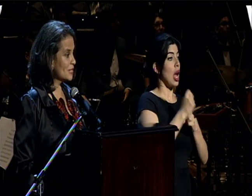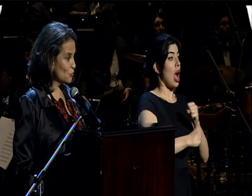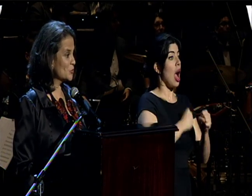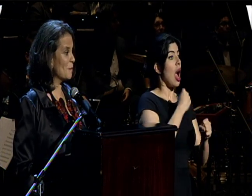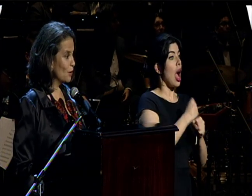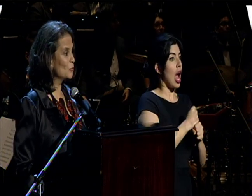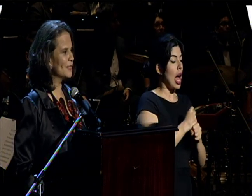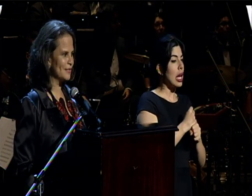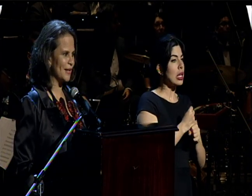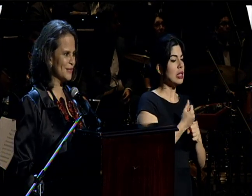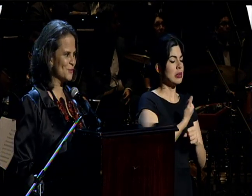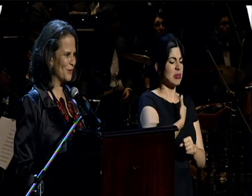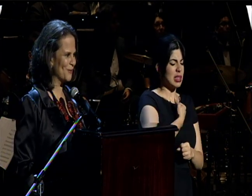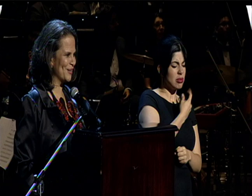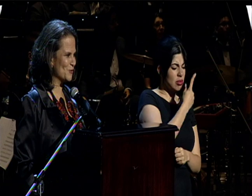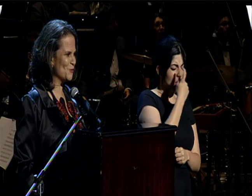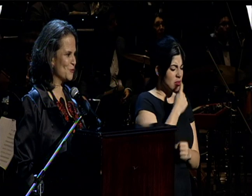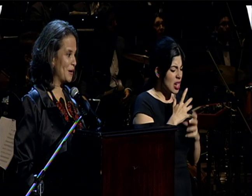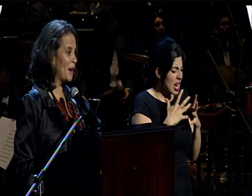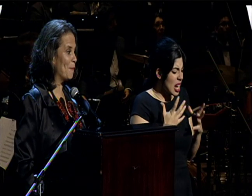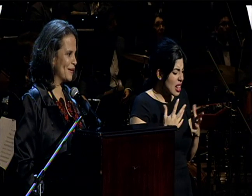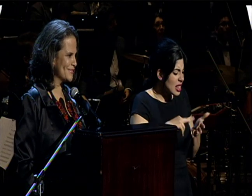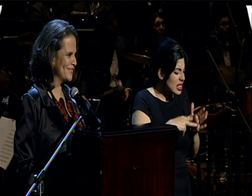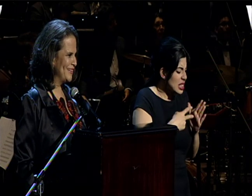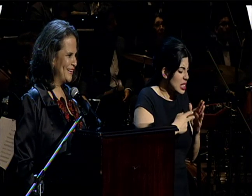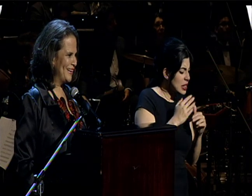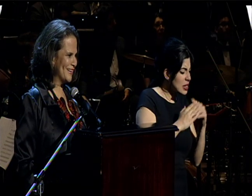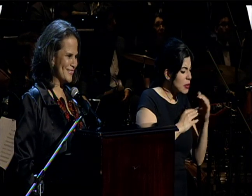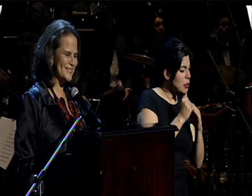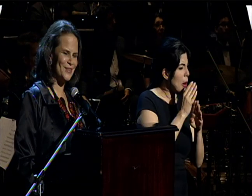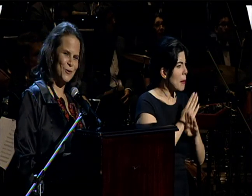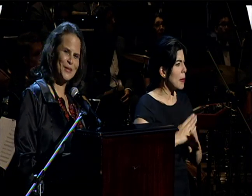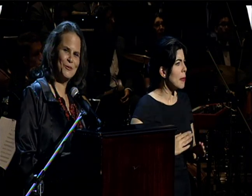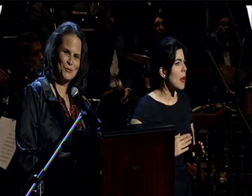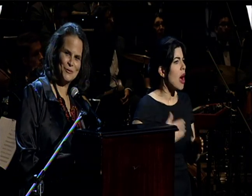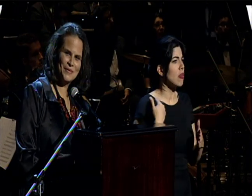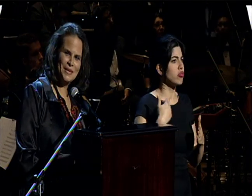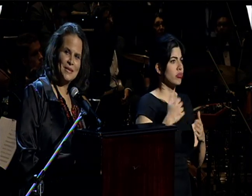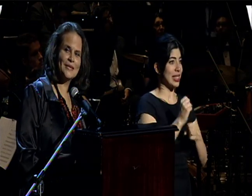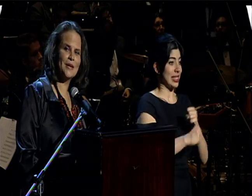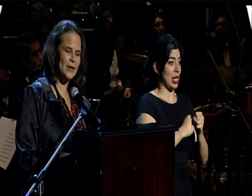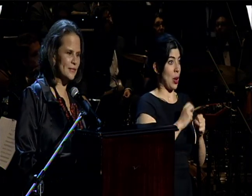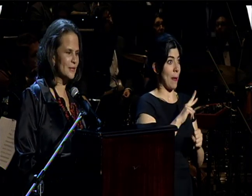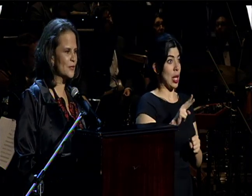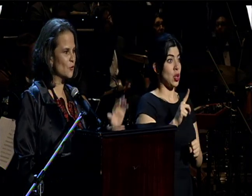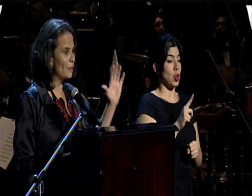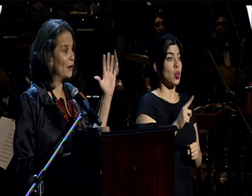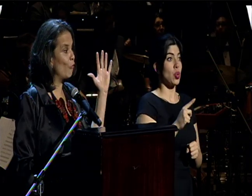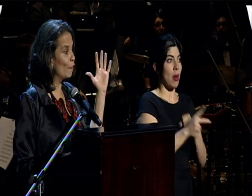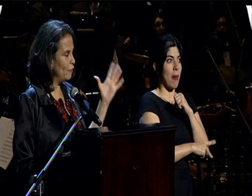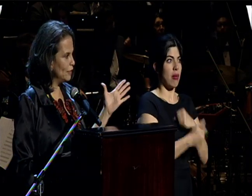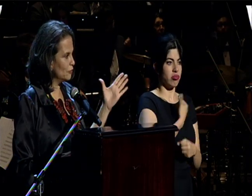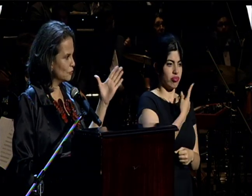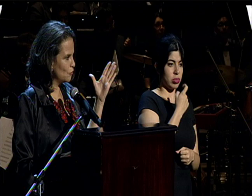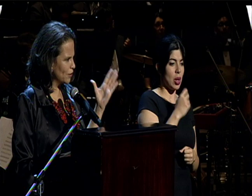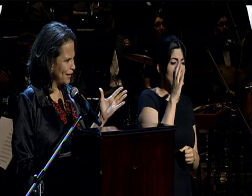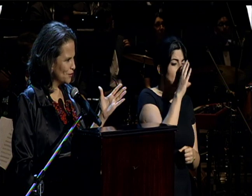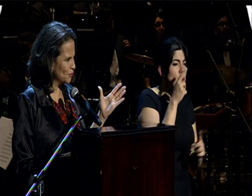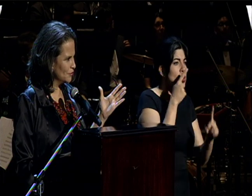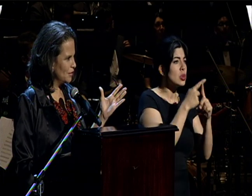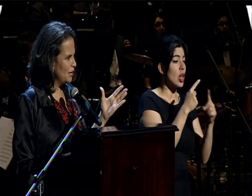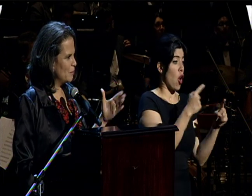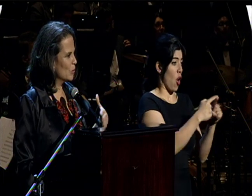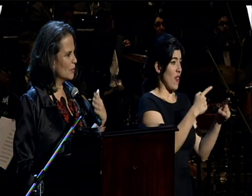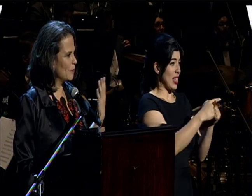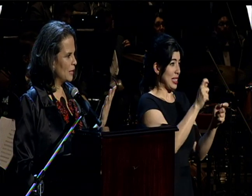estado haciéndose preguntas grandes sobre lo que es construir la paz en este siglo XXI, y es a veces resolver conflictos